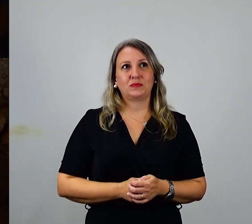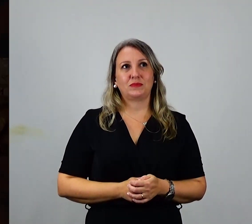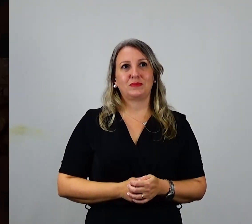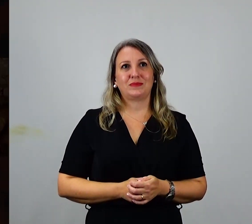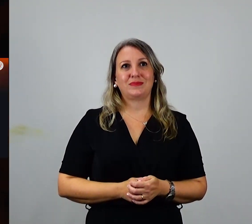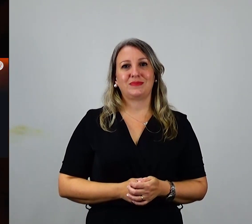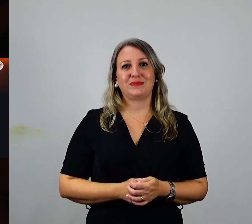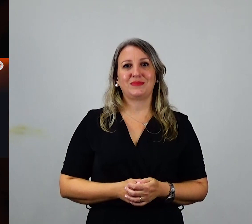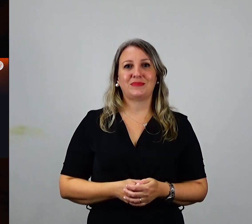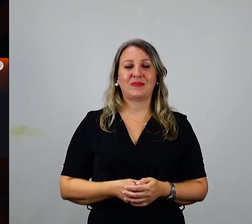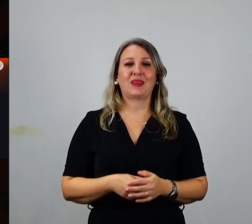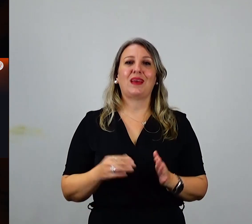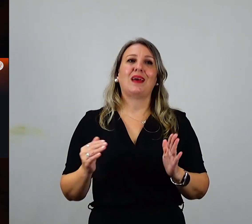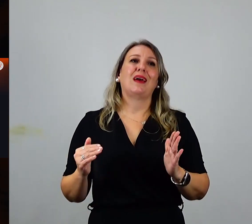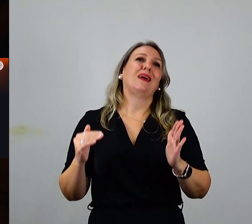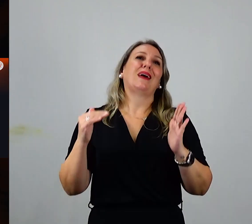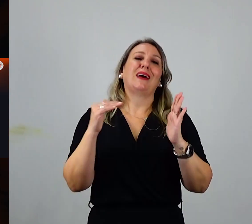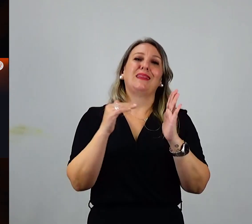Pronto, finalmente ela conseguiu.